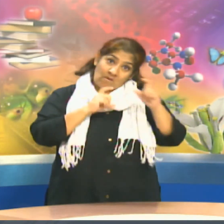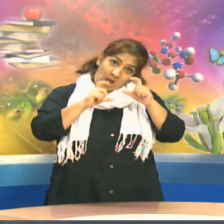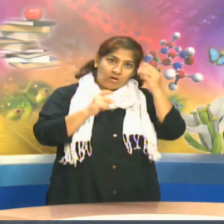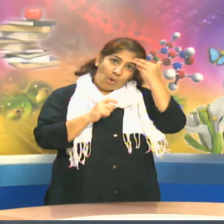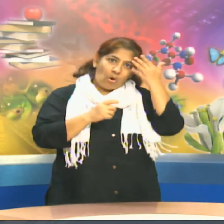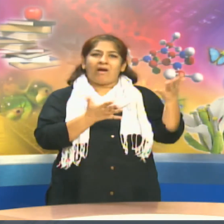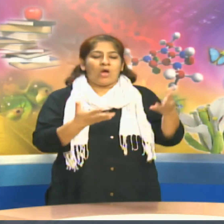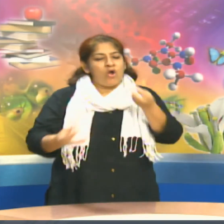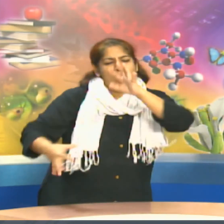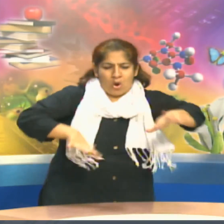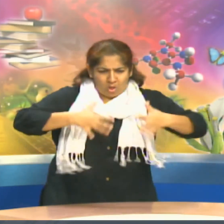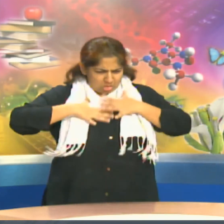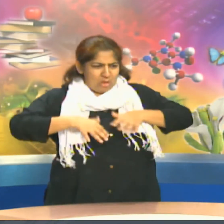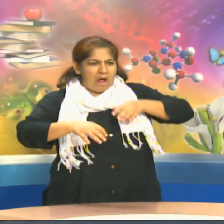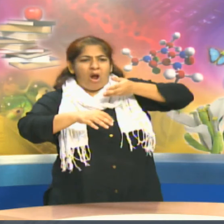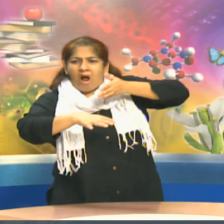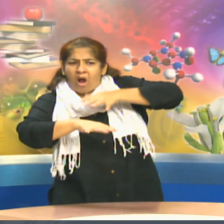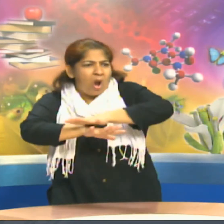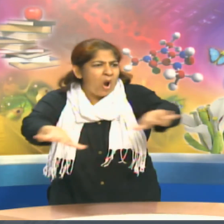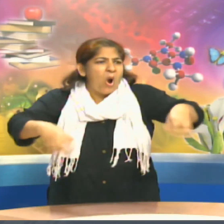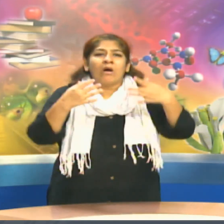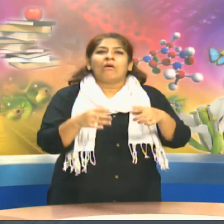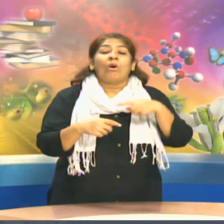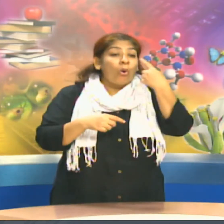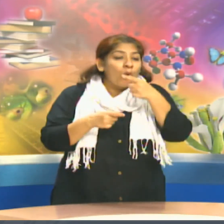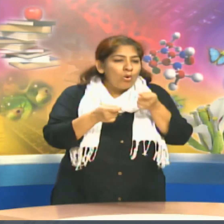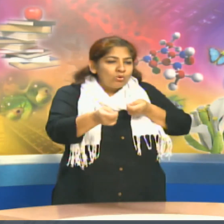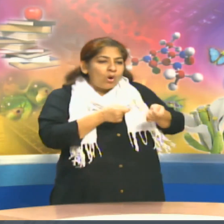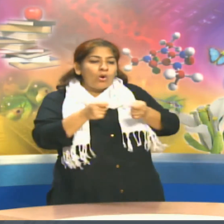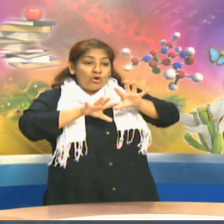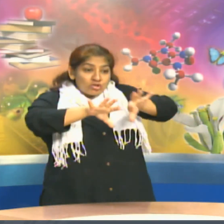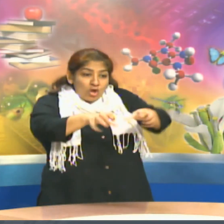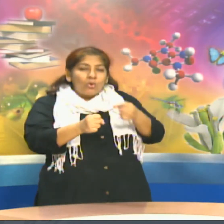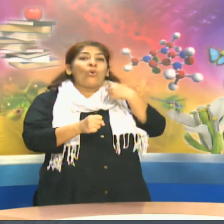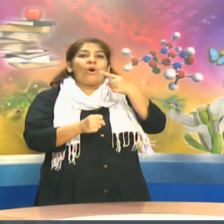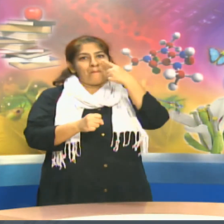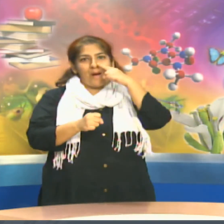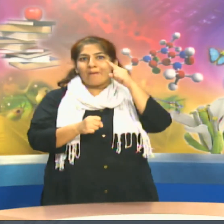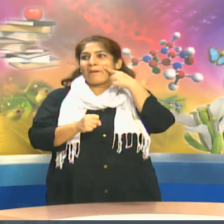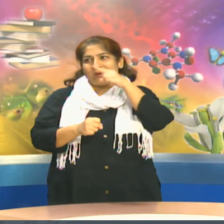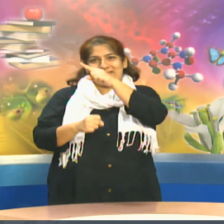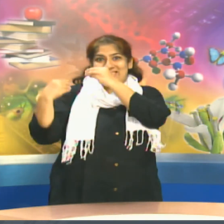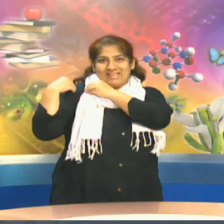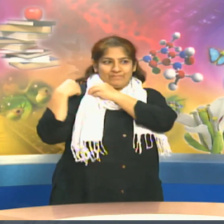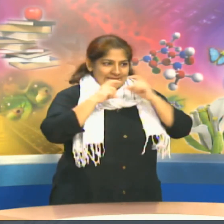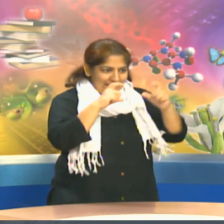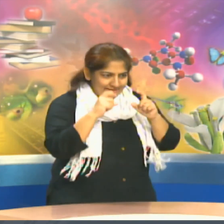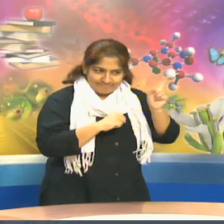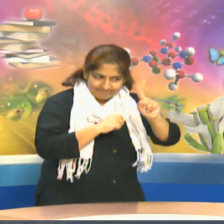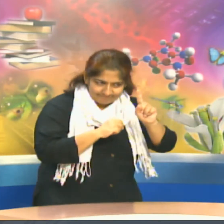if a child is just doing anything and playing on the floor, just